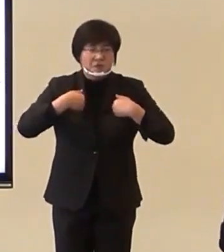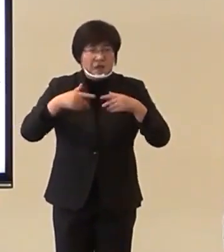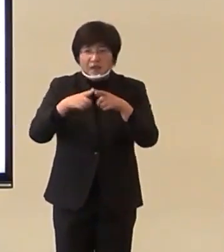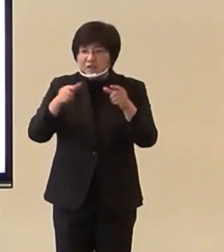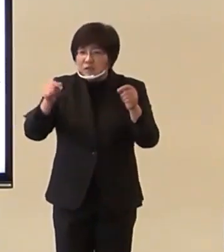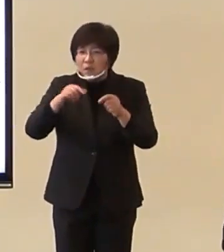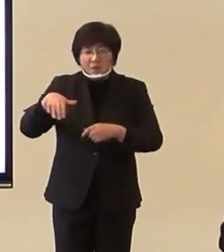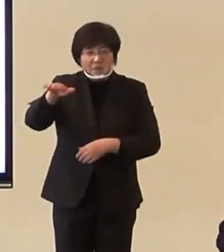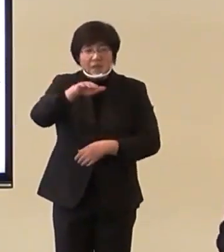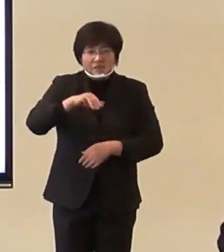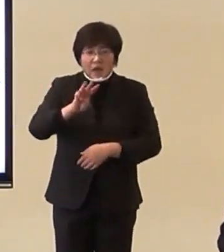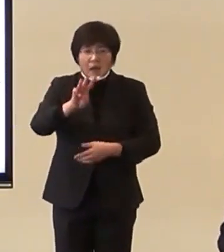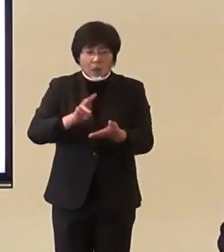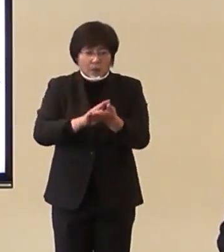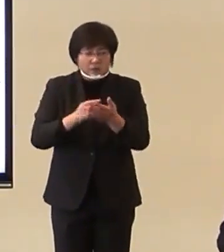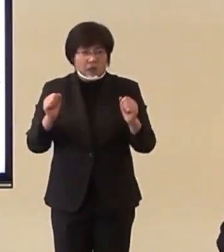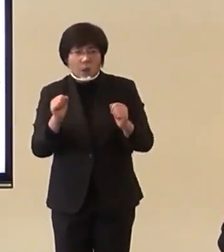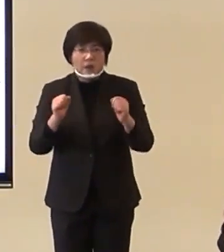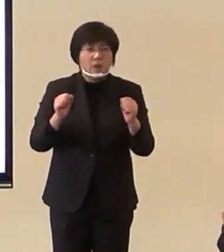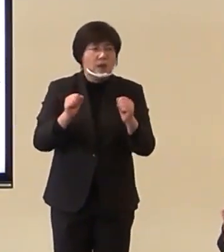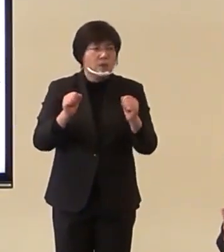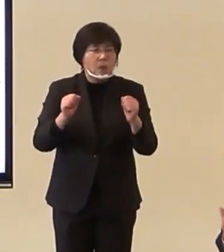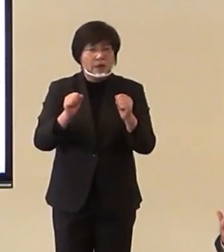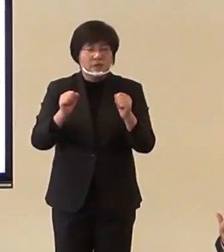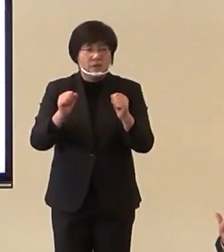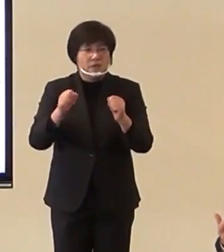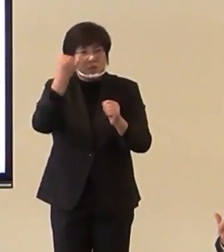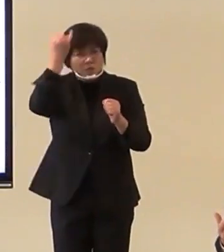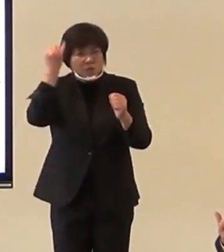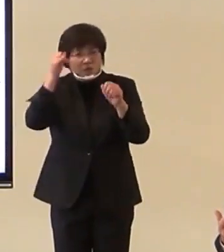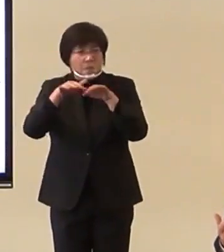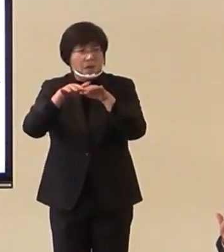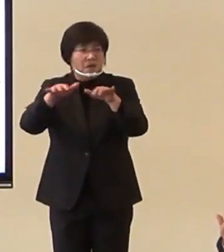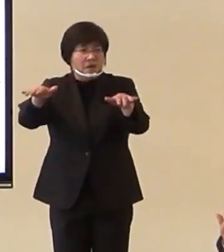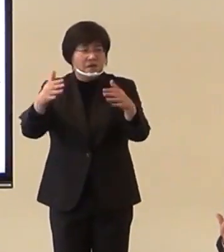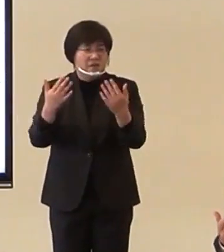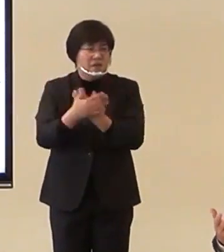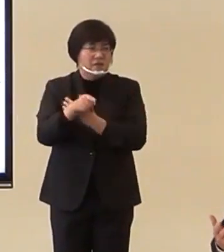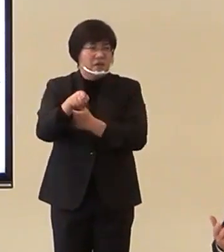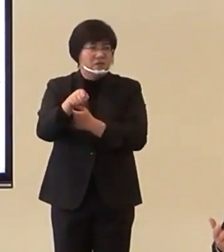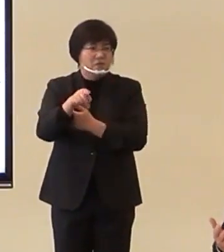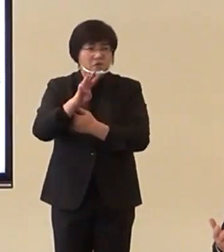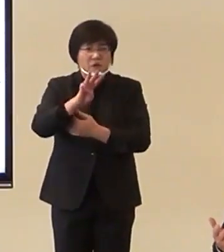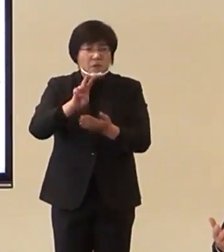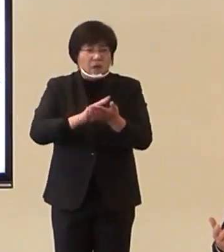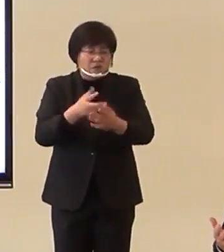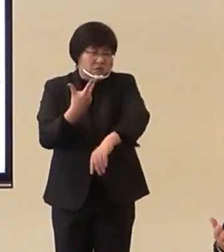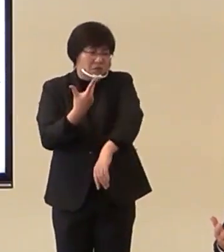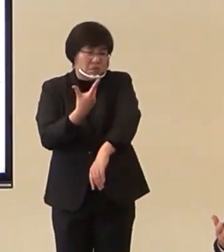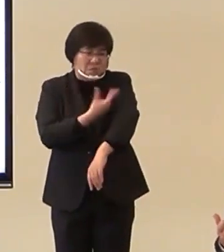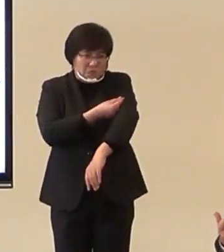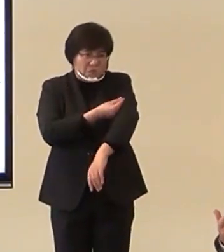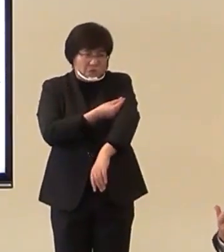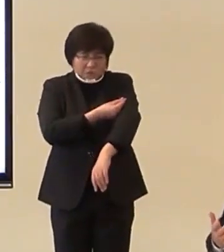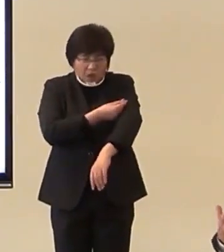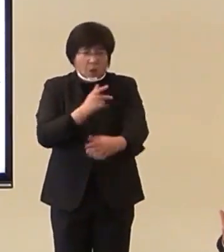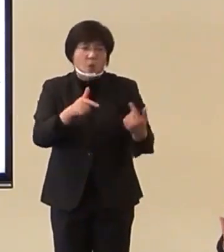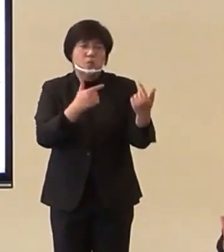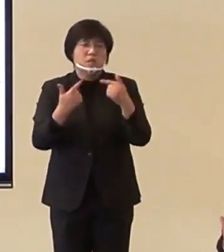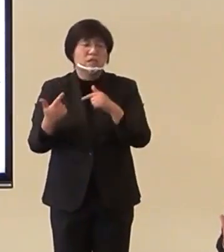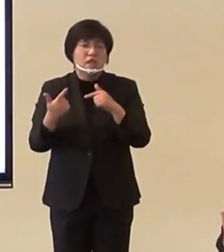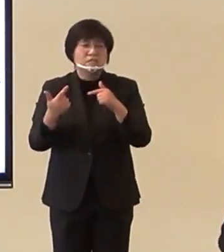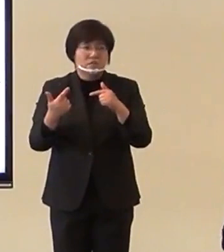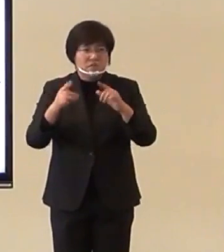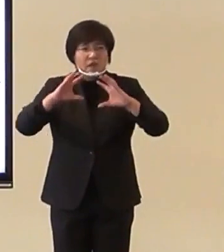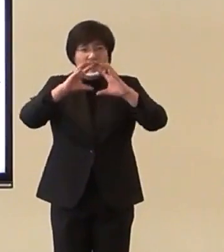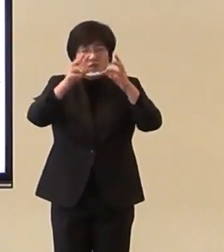いんだなんだっていうことの中で、ワクチン接種が遅れているような子宮頸がんワクチンもそうですし、世界に比べ